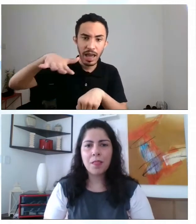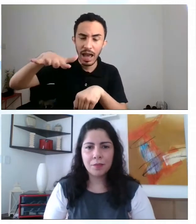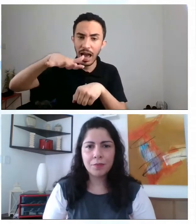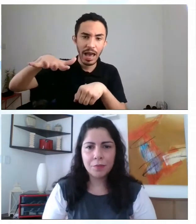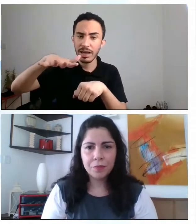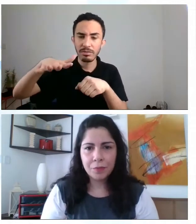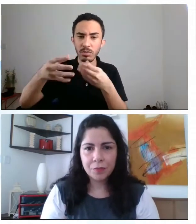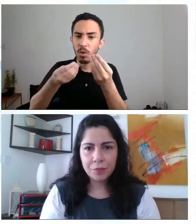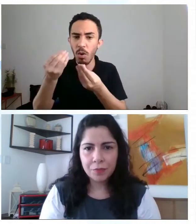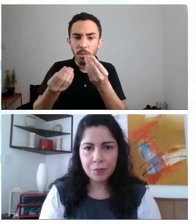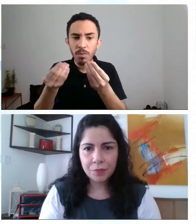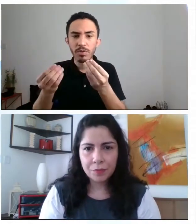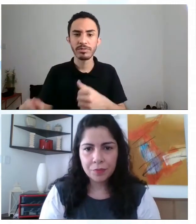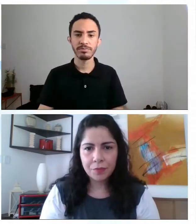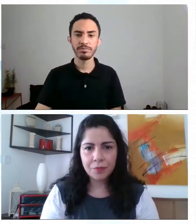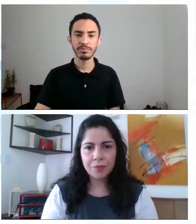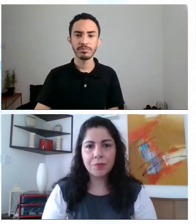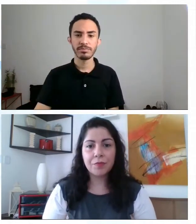nesta área?